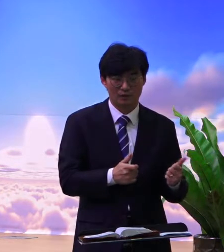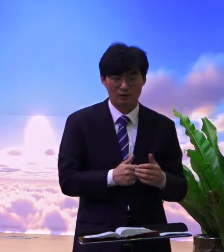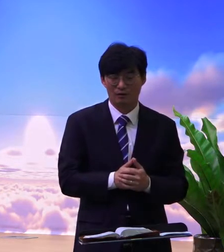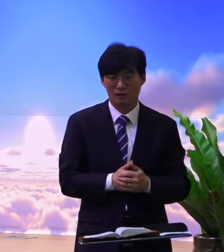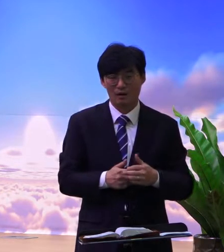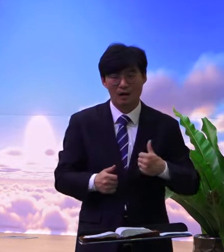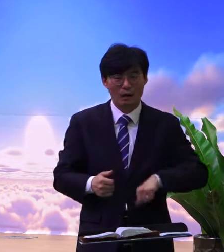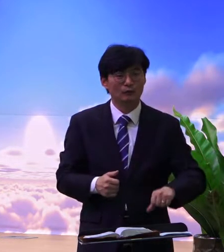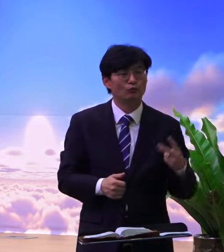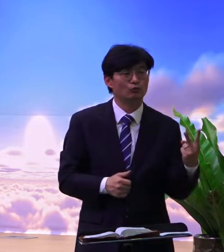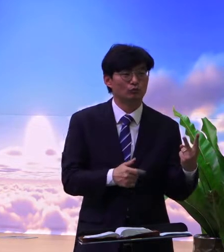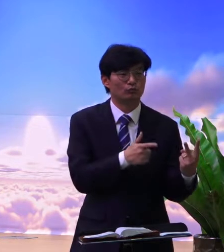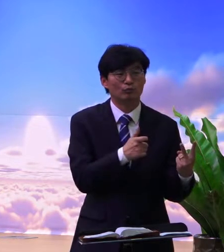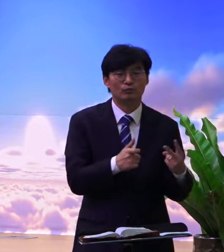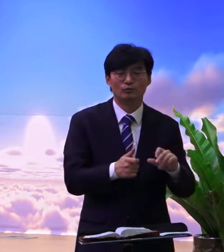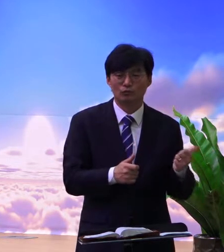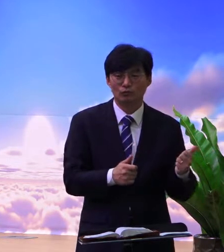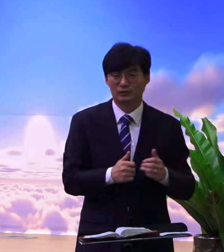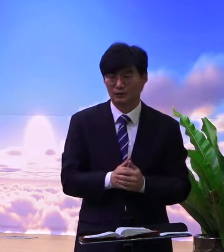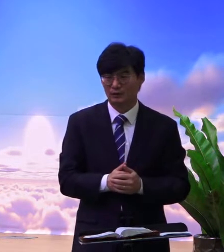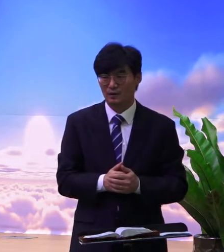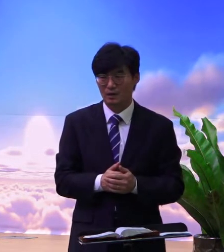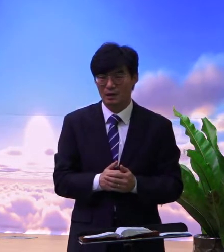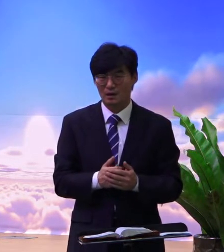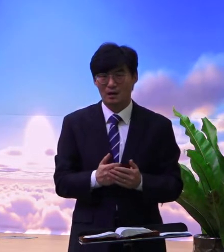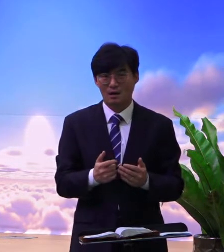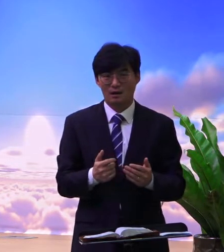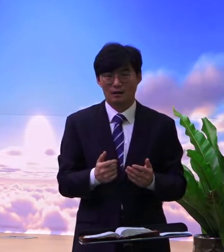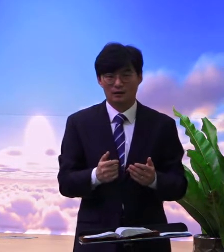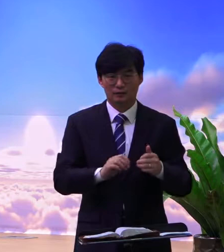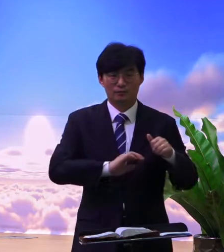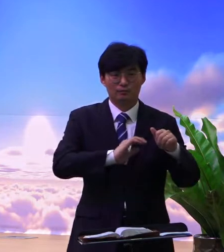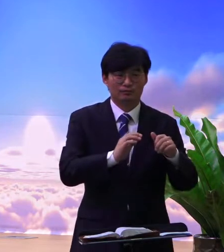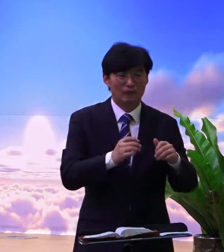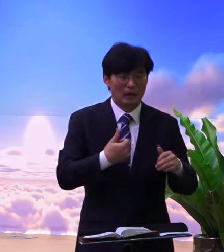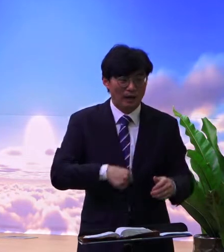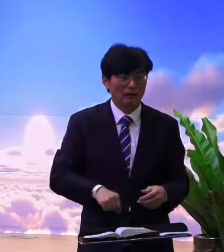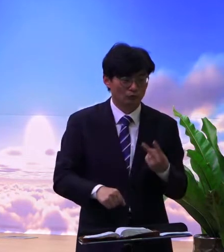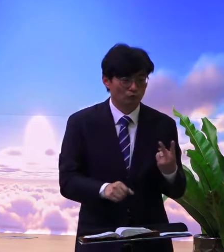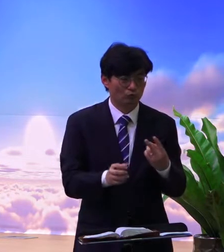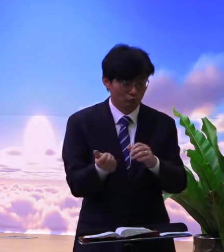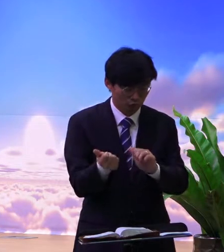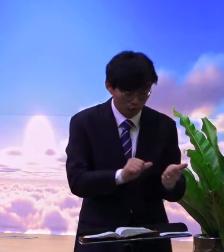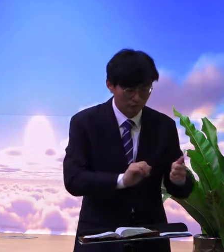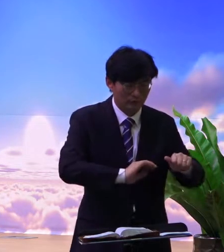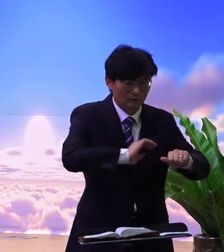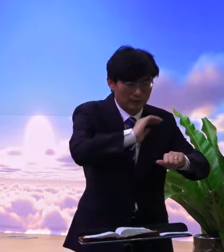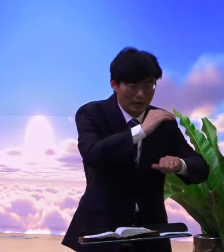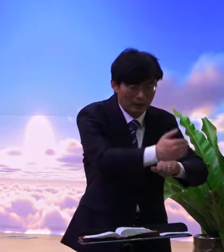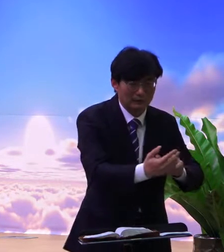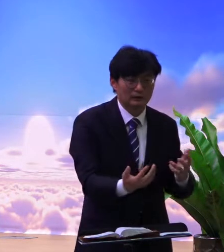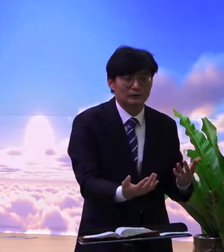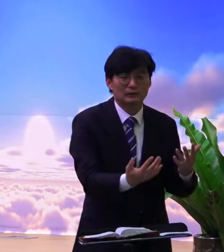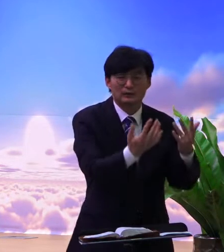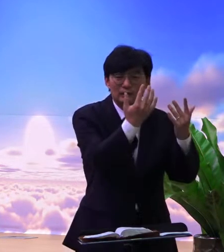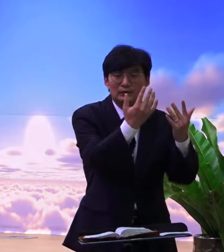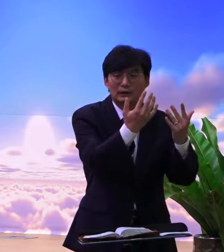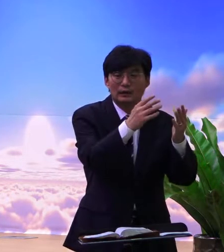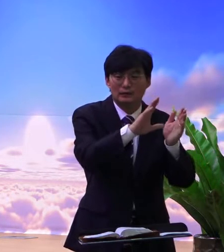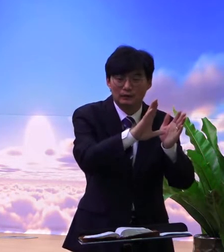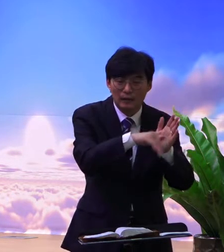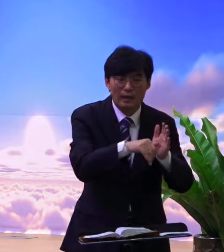죽었는데 그 순교당하고 장례식을 마친 후에 하나님 앞에 손양원 목사님이 바쳤던 감사 헌금